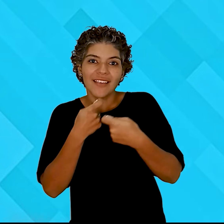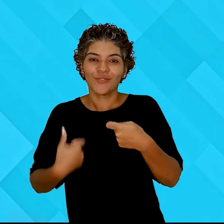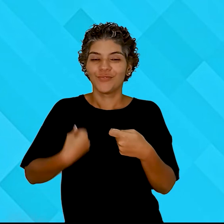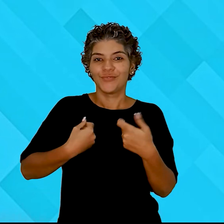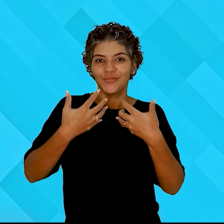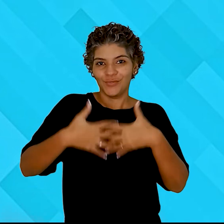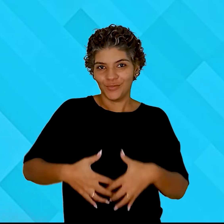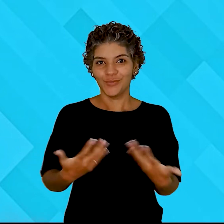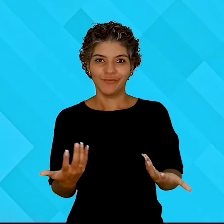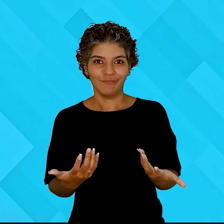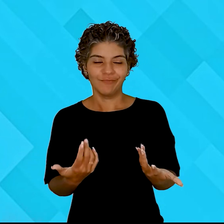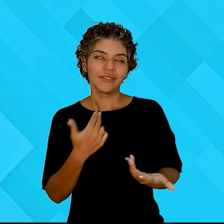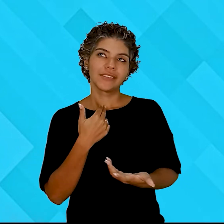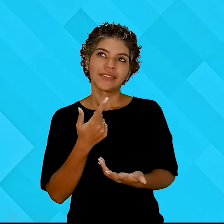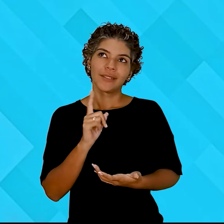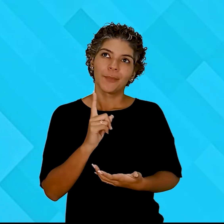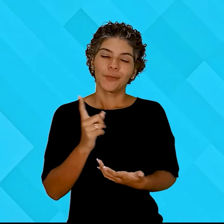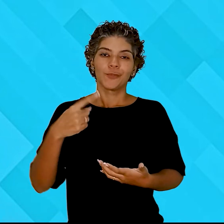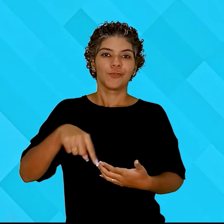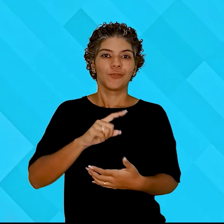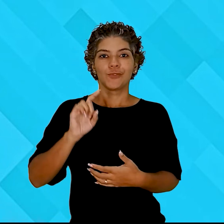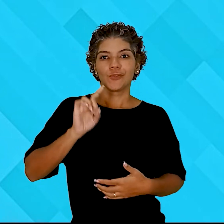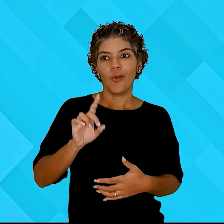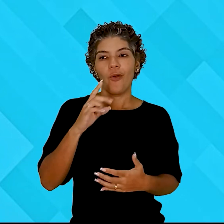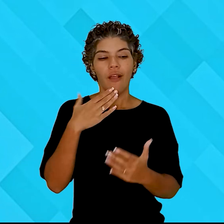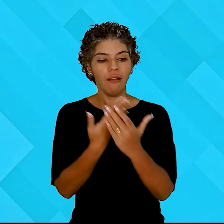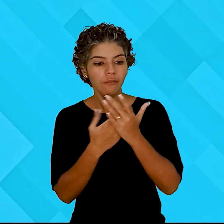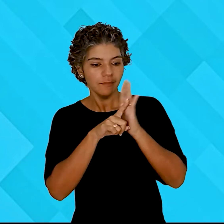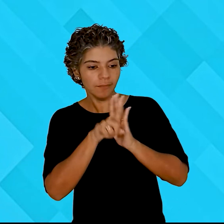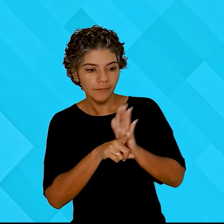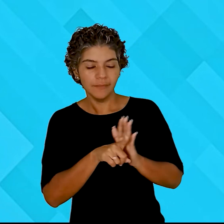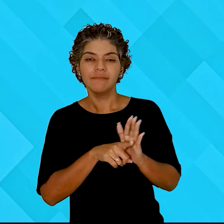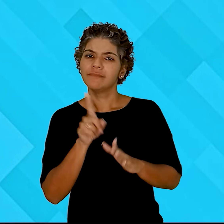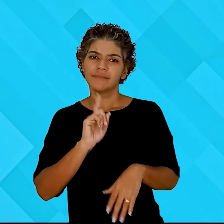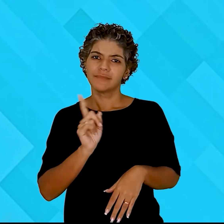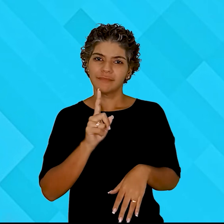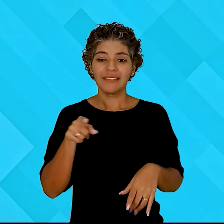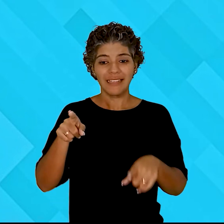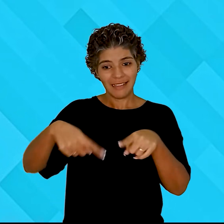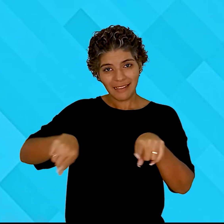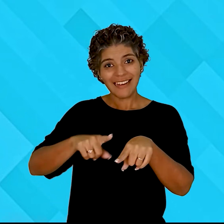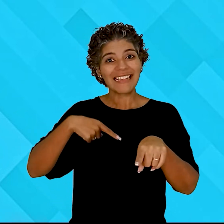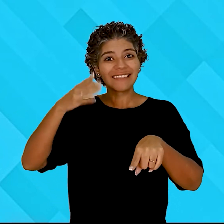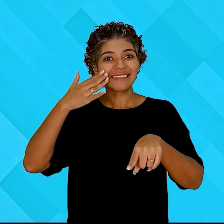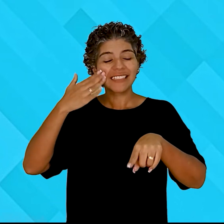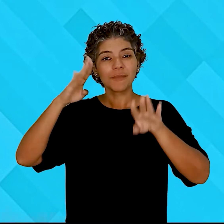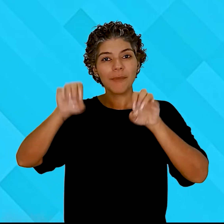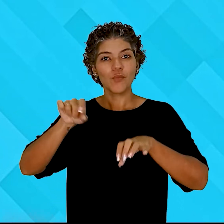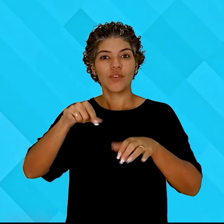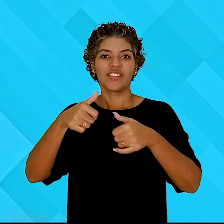ser só os estudiosos, é só quem está entendendo na ponta o que está acontecendo. E aí, quando ela vai falar das condições de